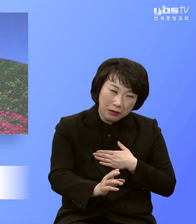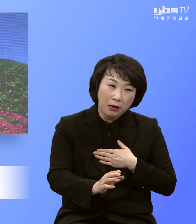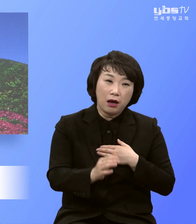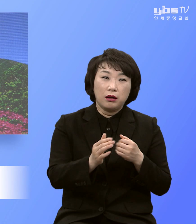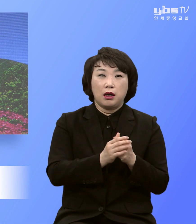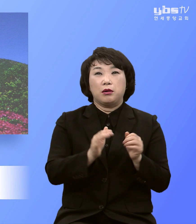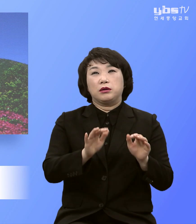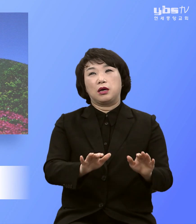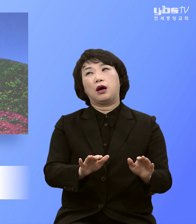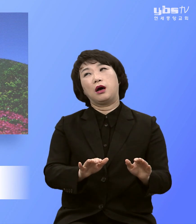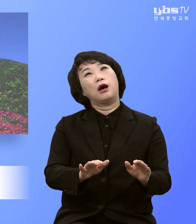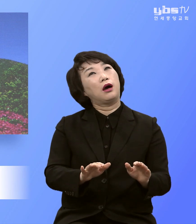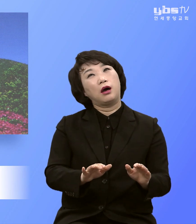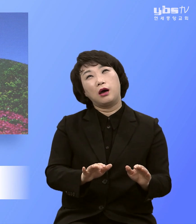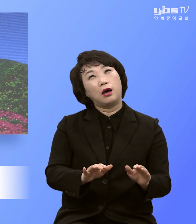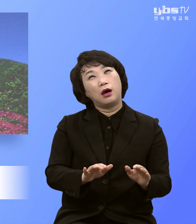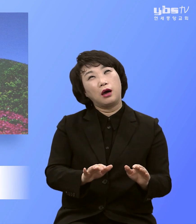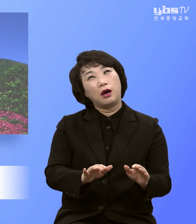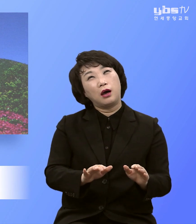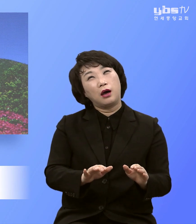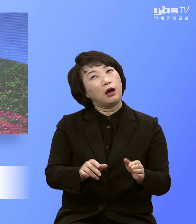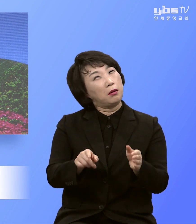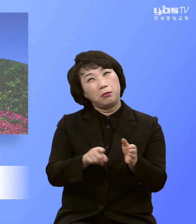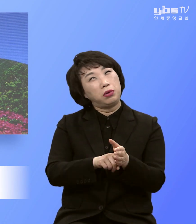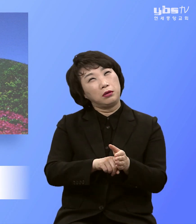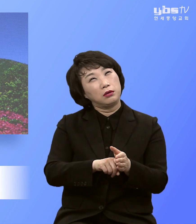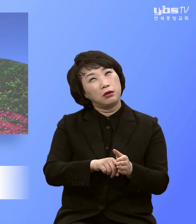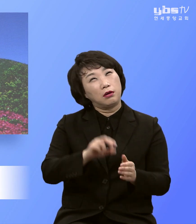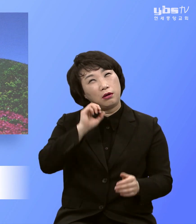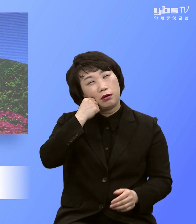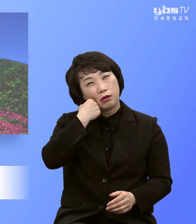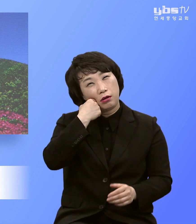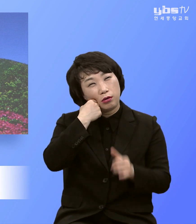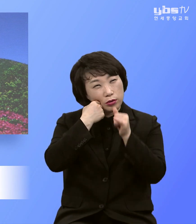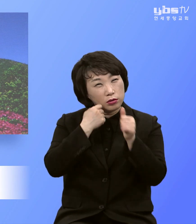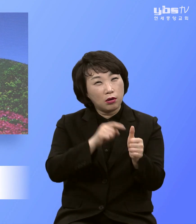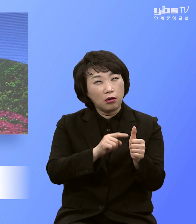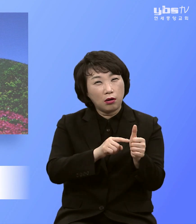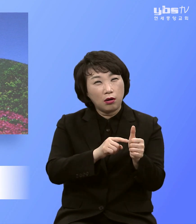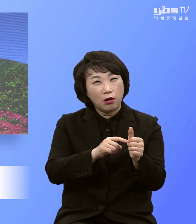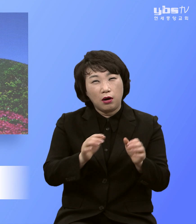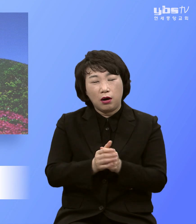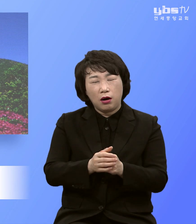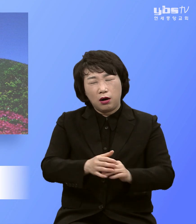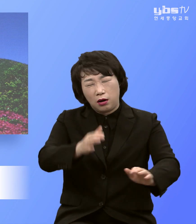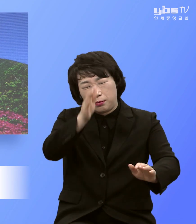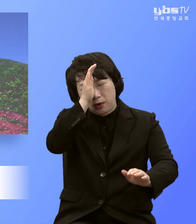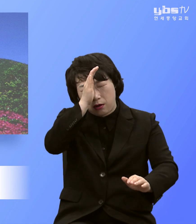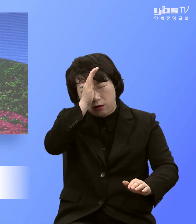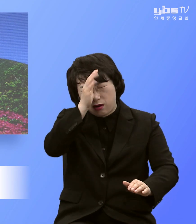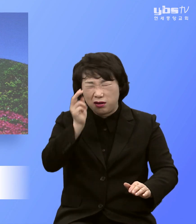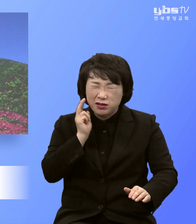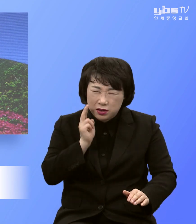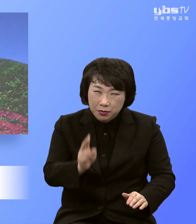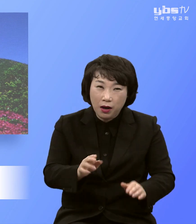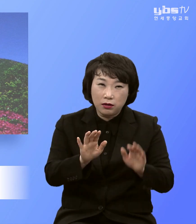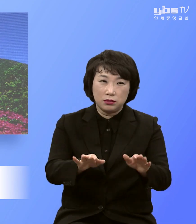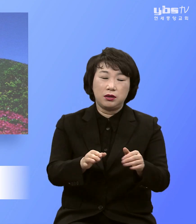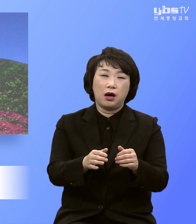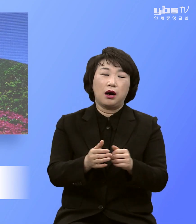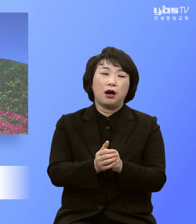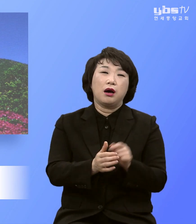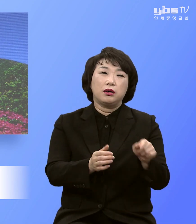시달리니까 그게 잘 믿어지질 않아요. 막 시달림이 크니까